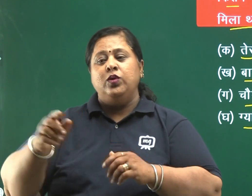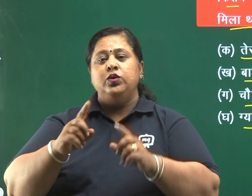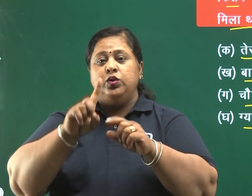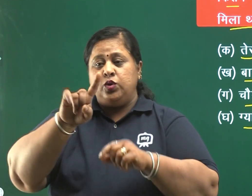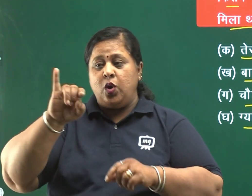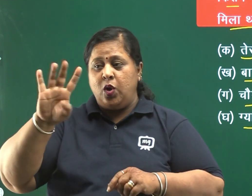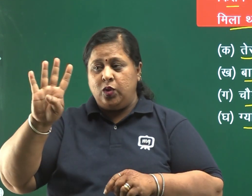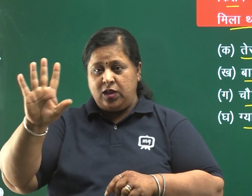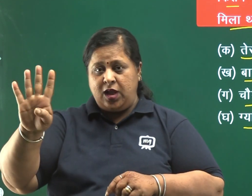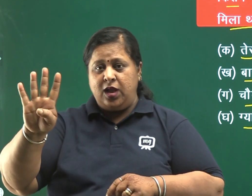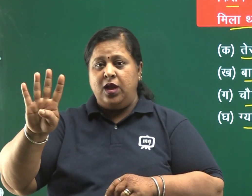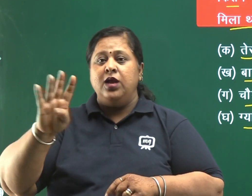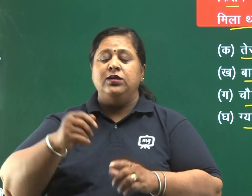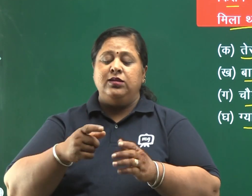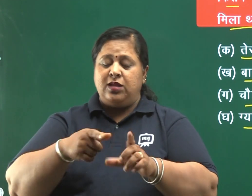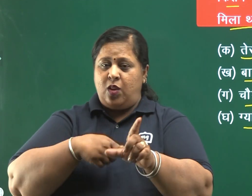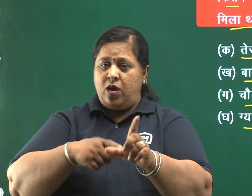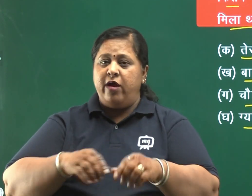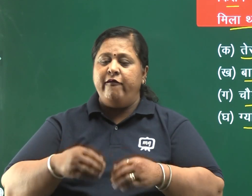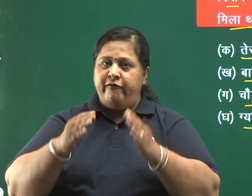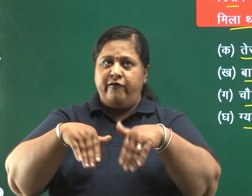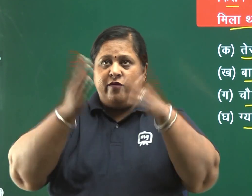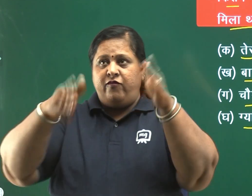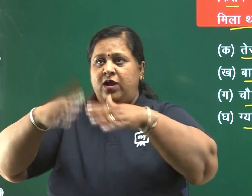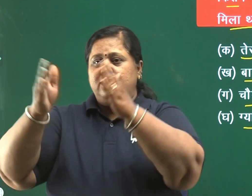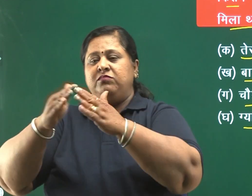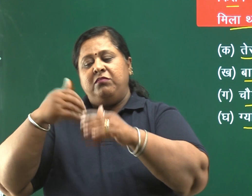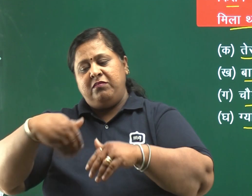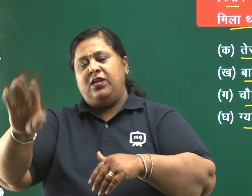का वनवास मिला था।